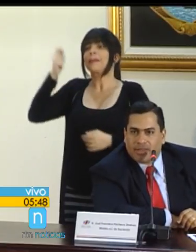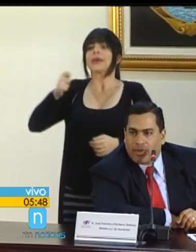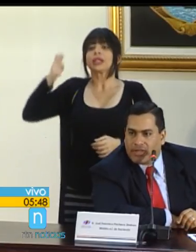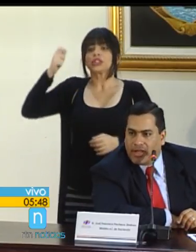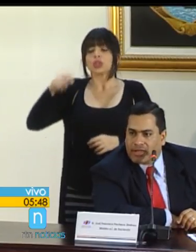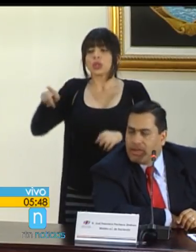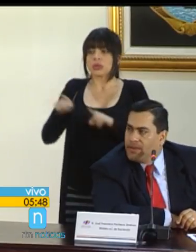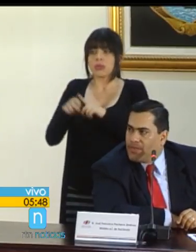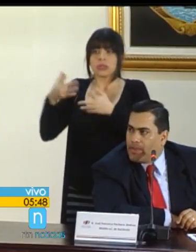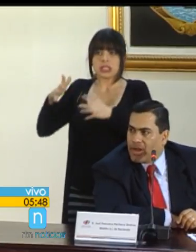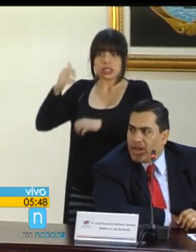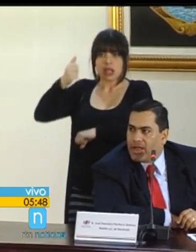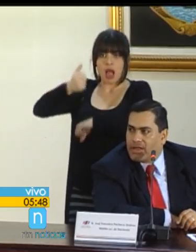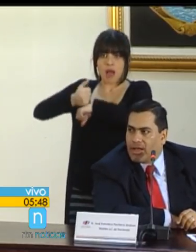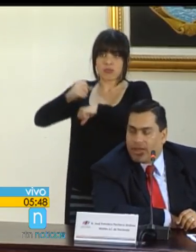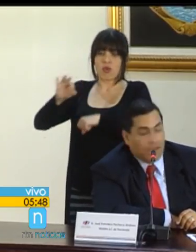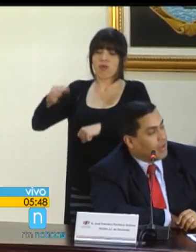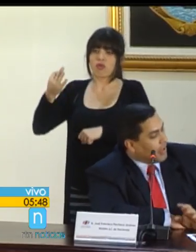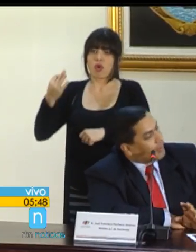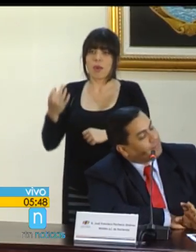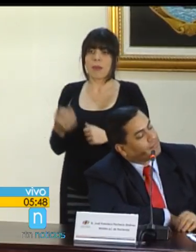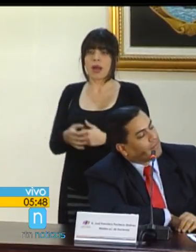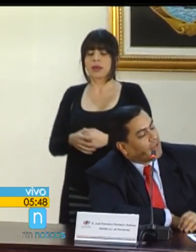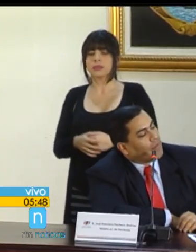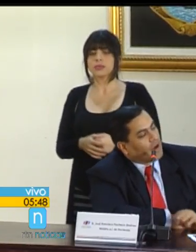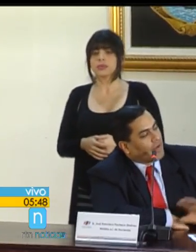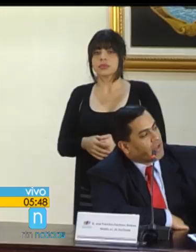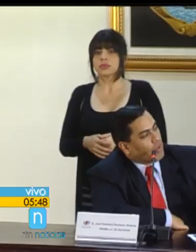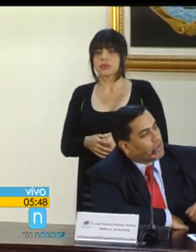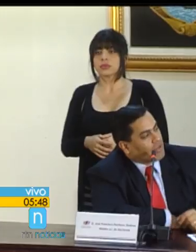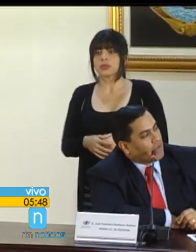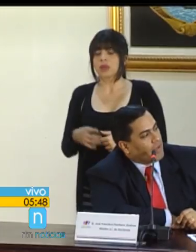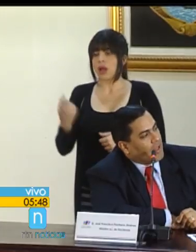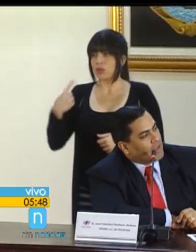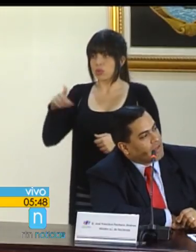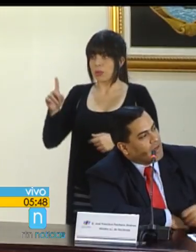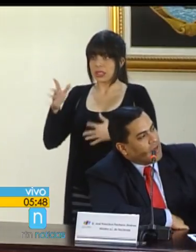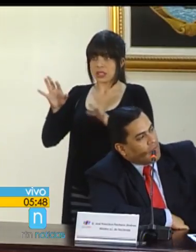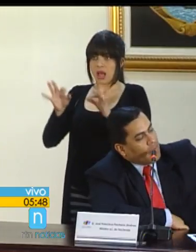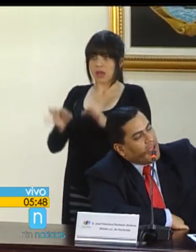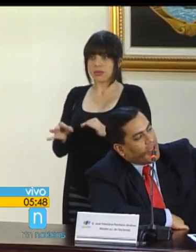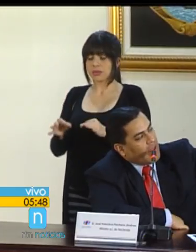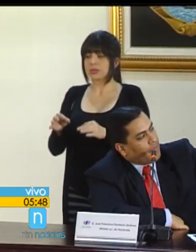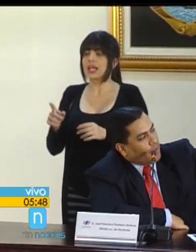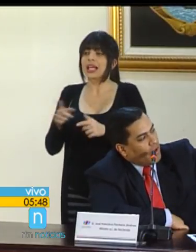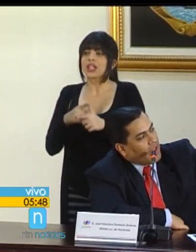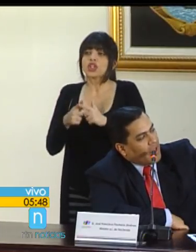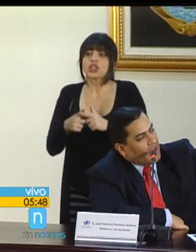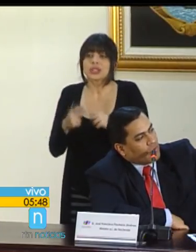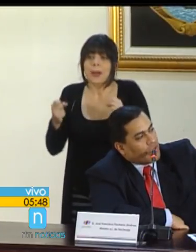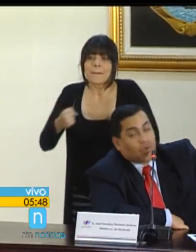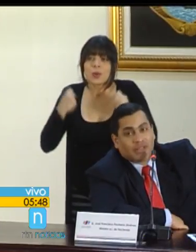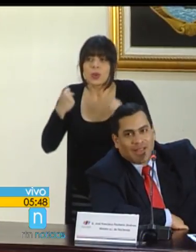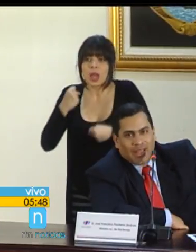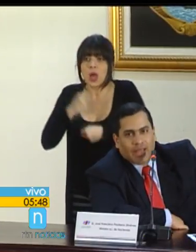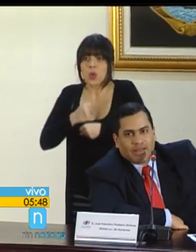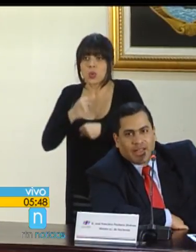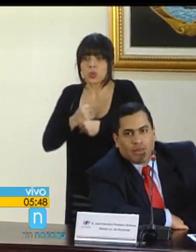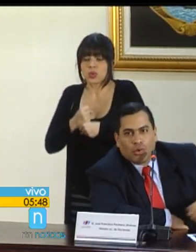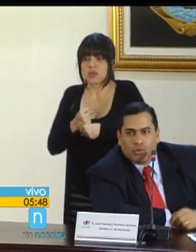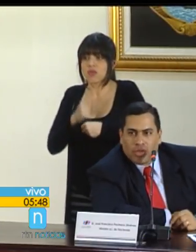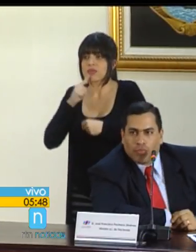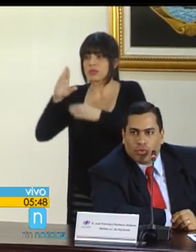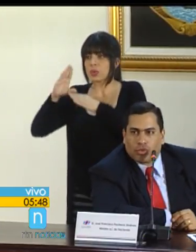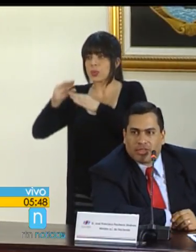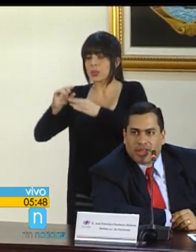están establecidas de manera ya, digamos, las reglas de juego están definidas, más bien el Poder Ejecutivo está